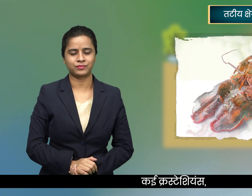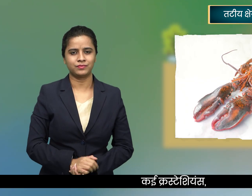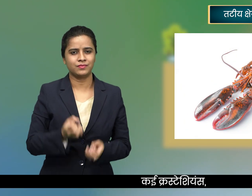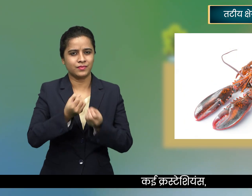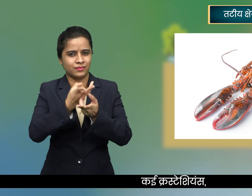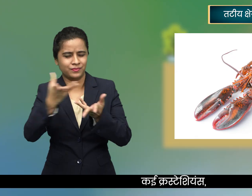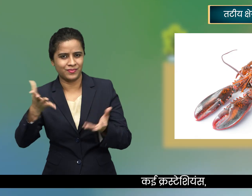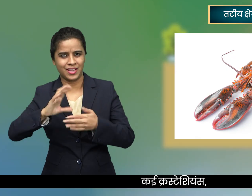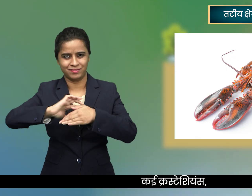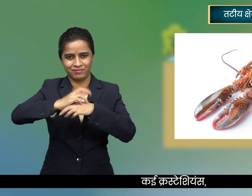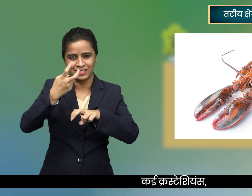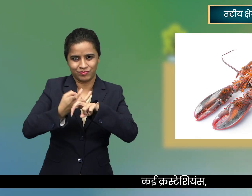कई क्रस्टेशियंस,